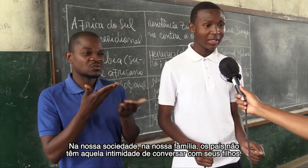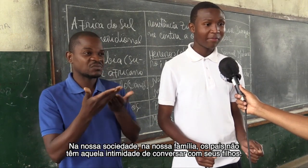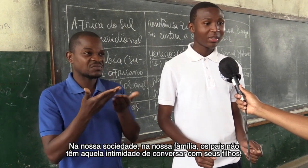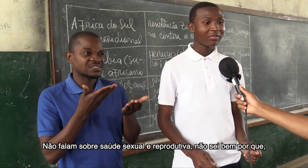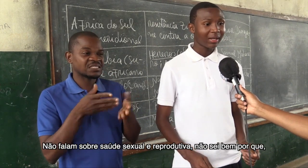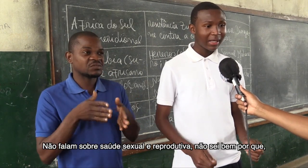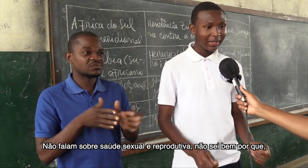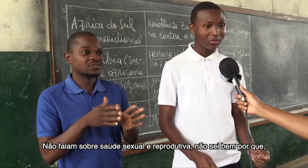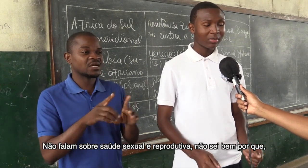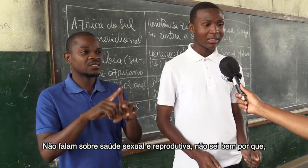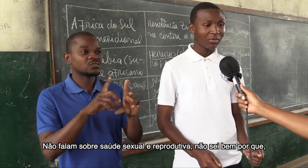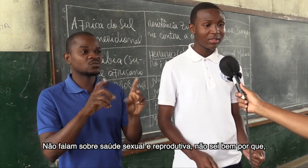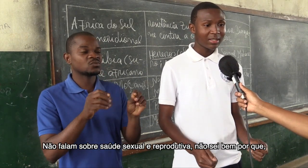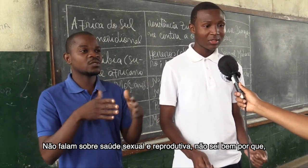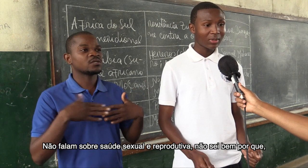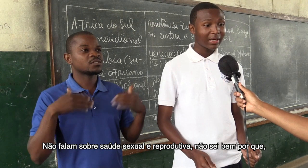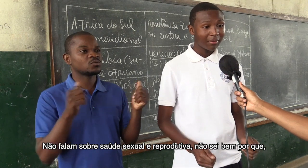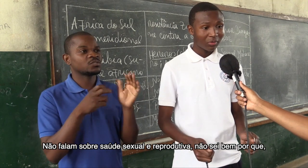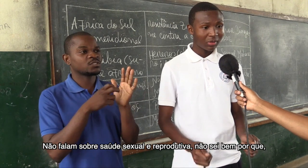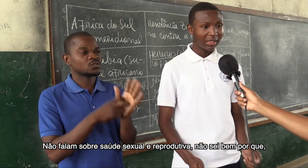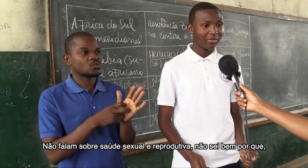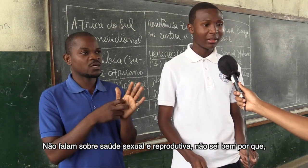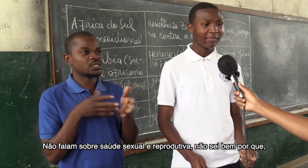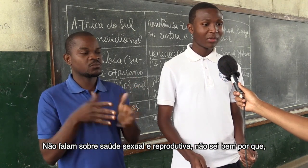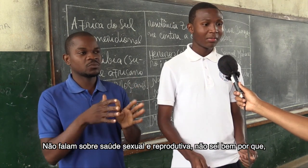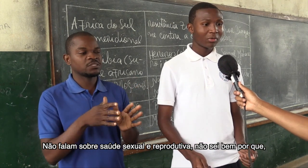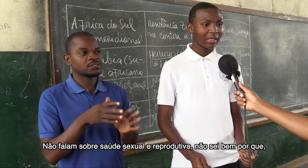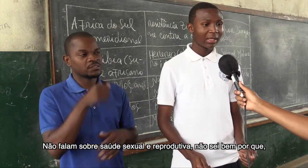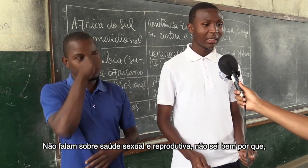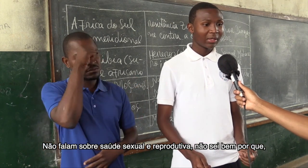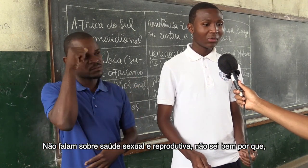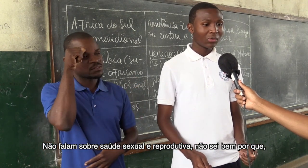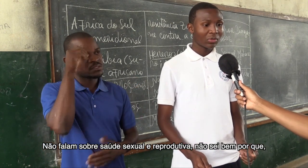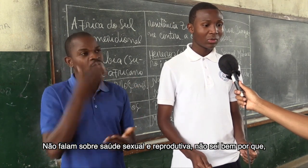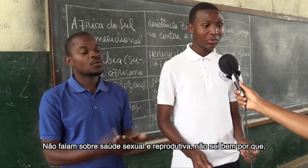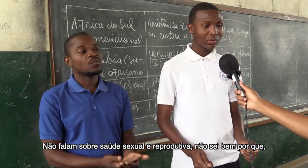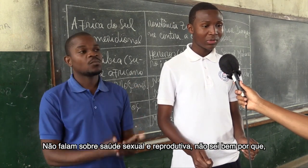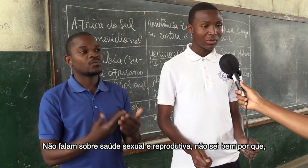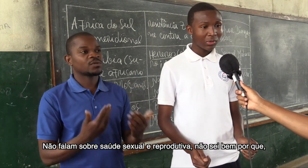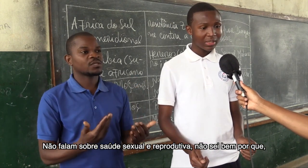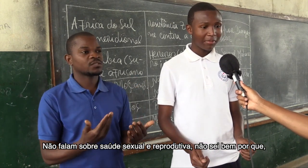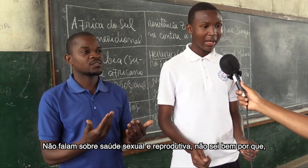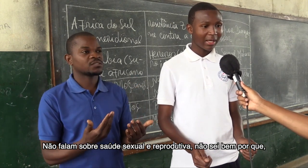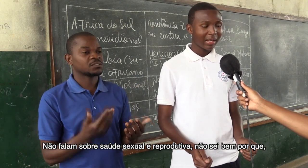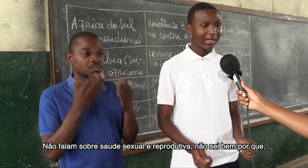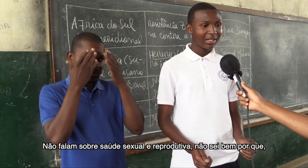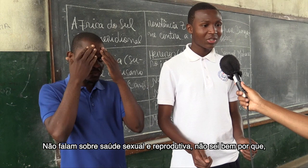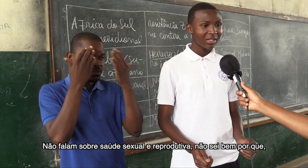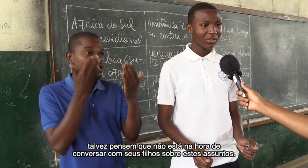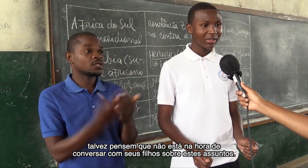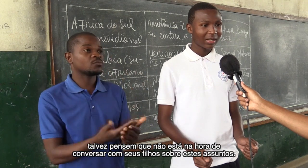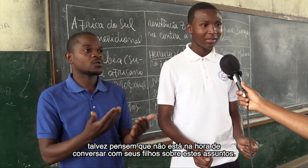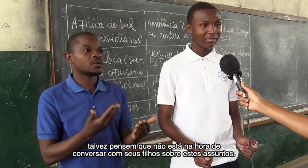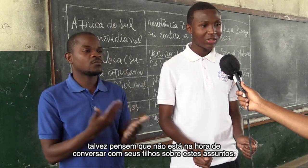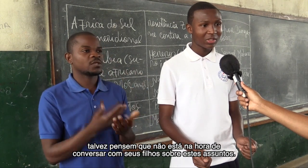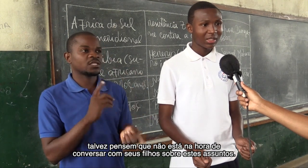filhos de falar sobre saúde sexual e reprodutiva. Porque, não sei bem, eles